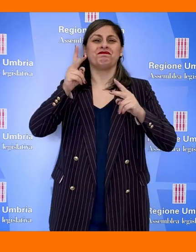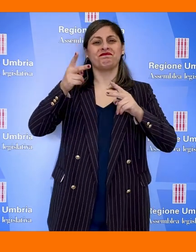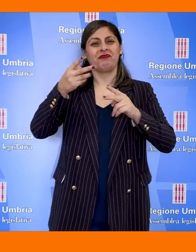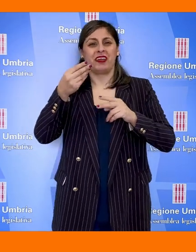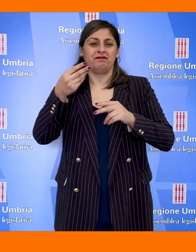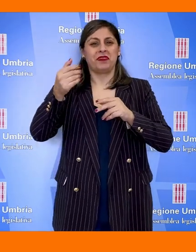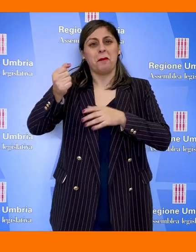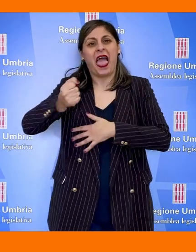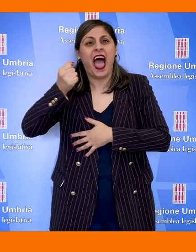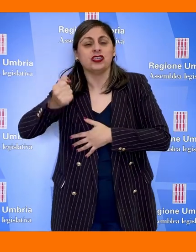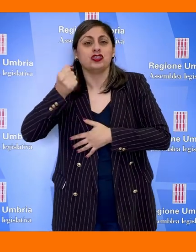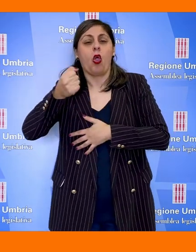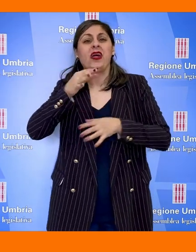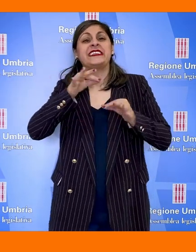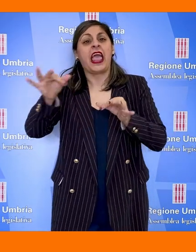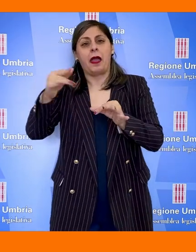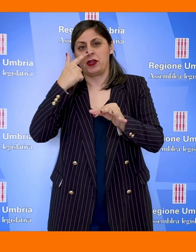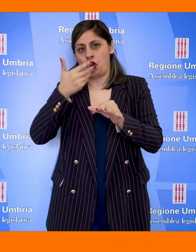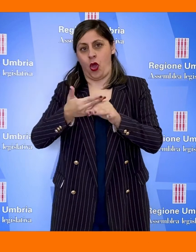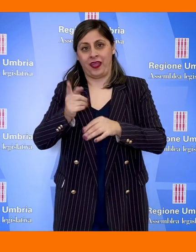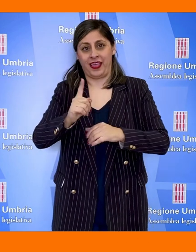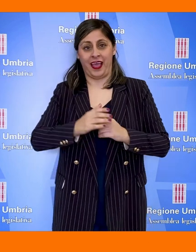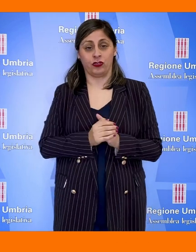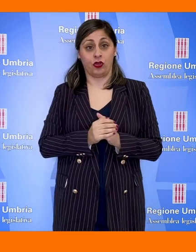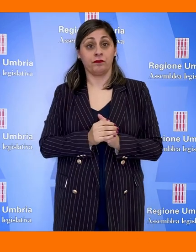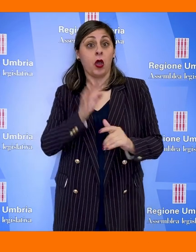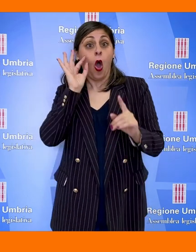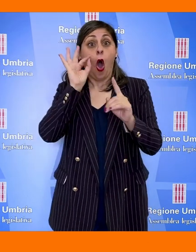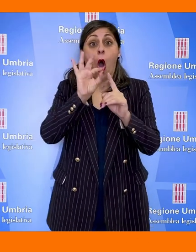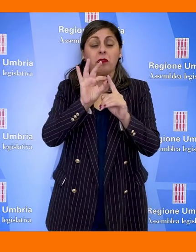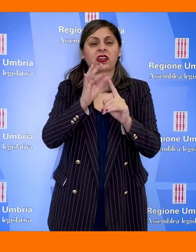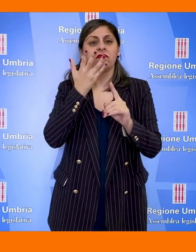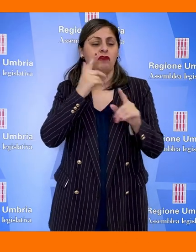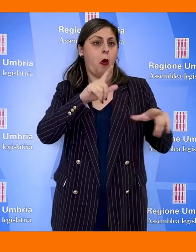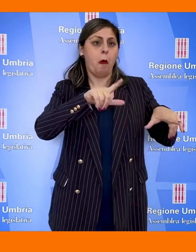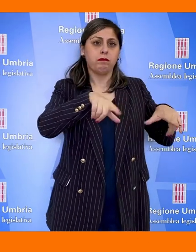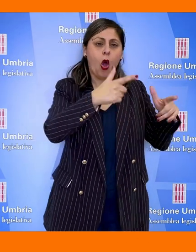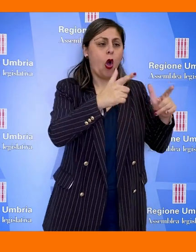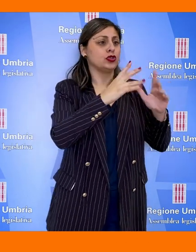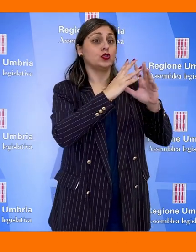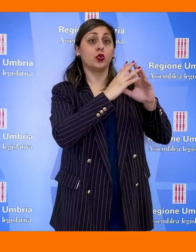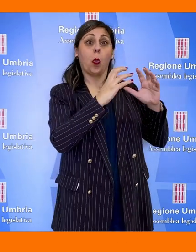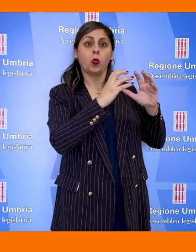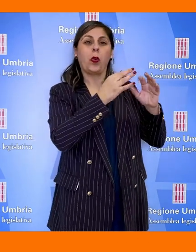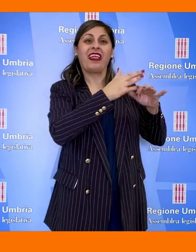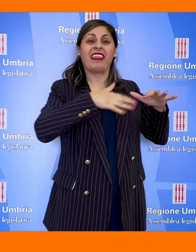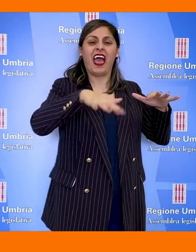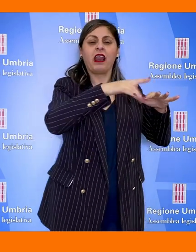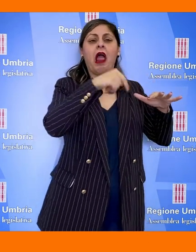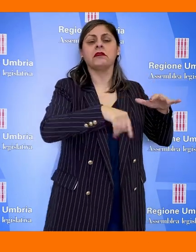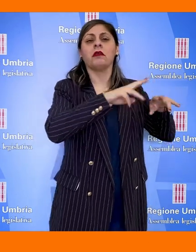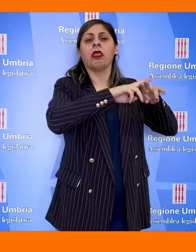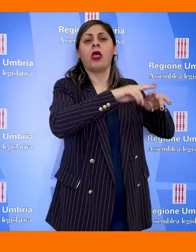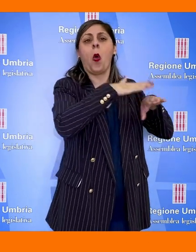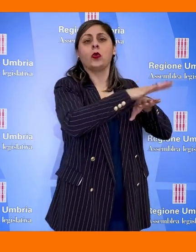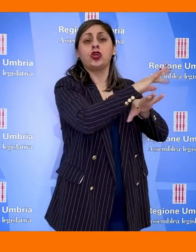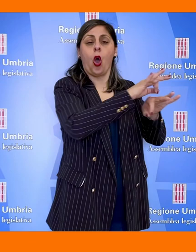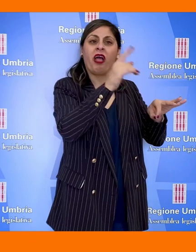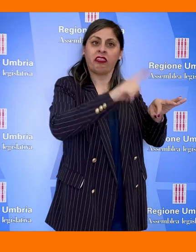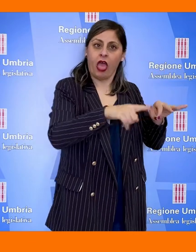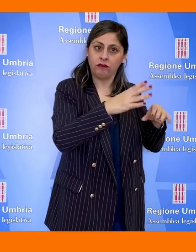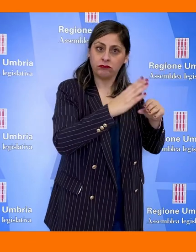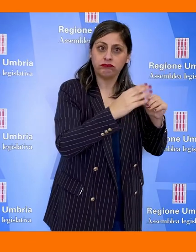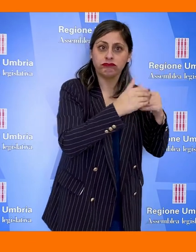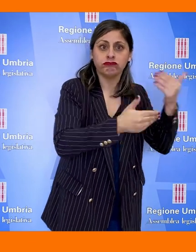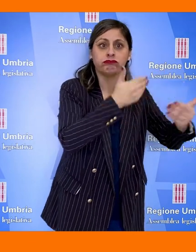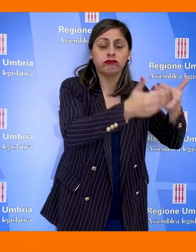e adatte per lo più a un utilizzo silvopastorale che non seminativo. L'obiettivo di rimettere in produzione boschi, strutture e